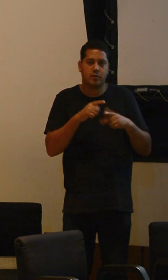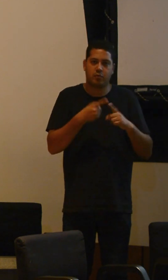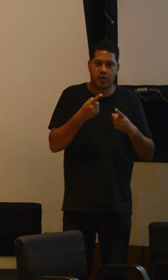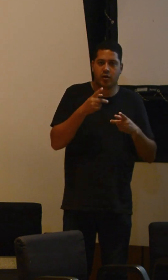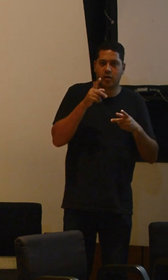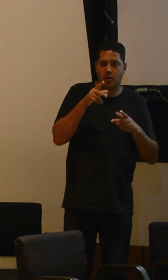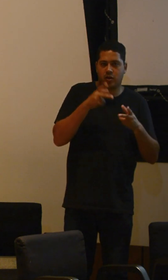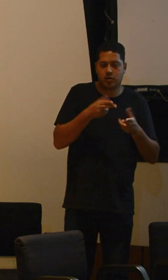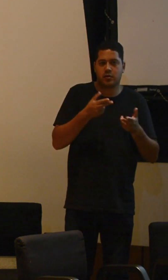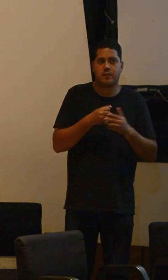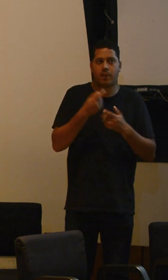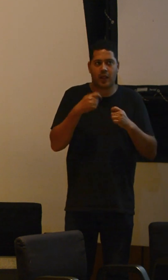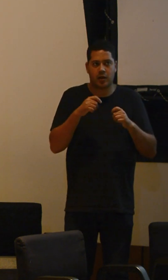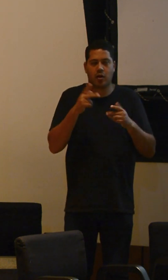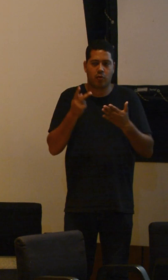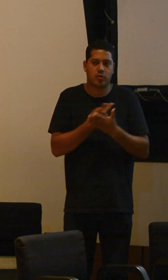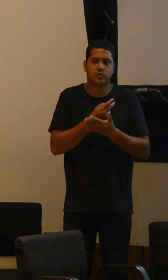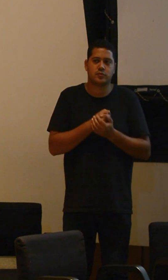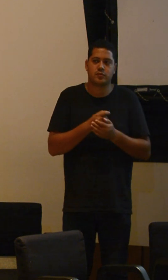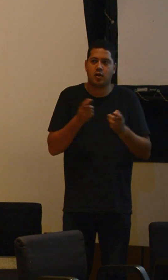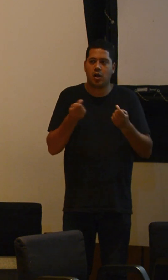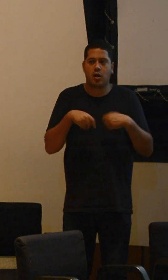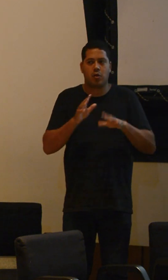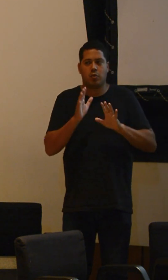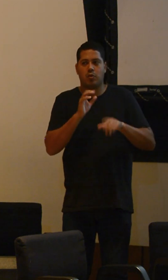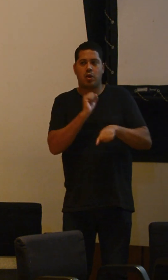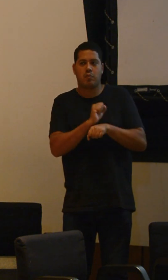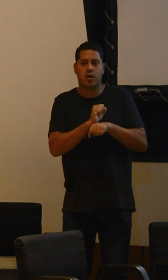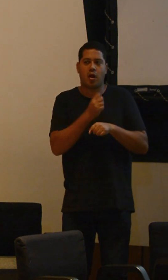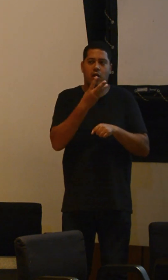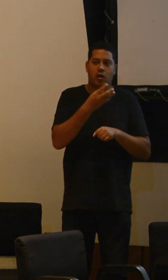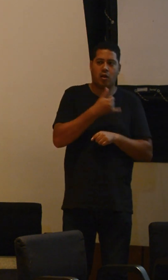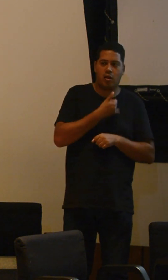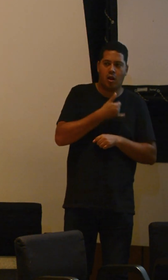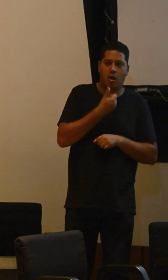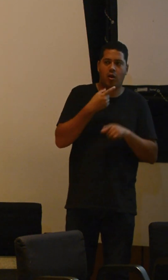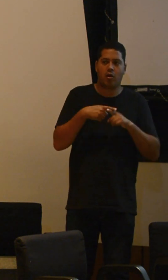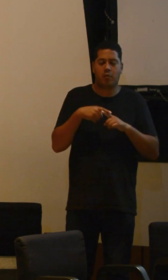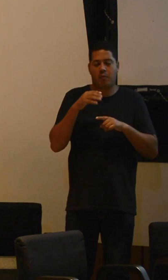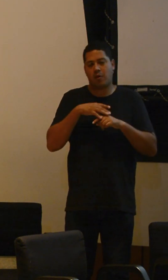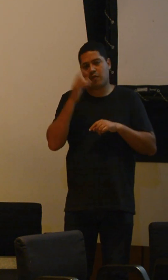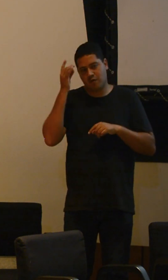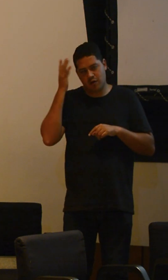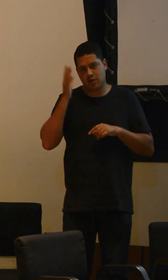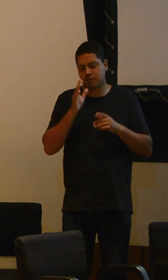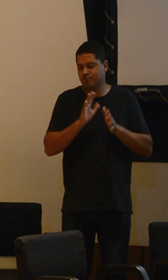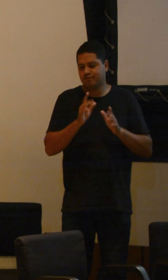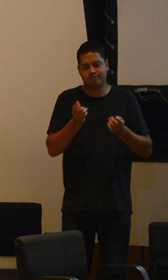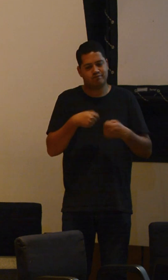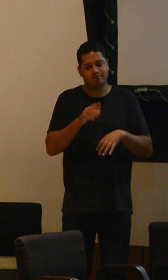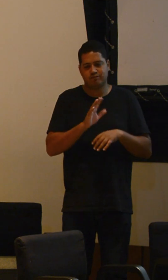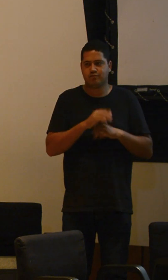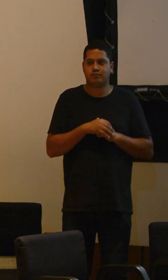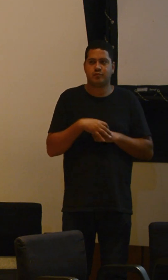assim mesmo, ele tem que acontecer. Ah, não dá para esperar fazer 3 anos de idade porque fica mais fácil? Não, não dá.